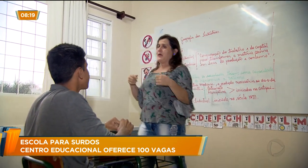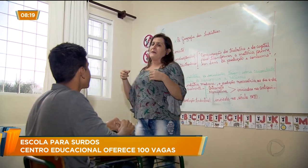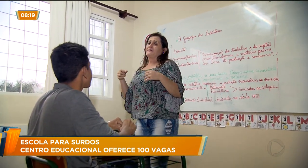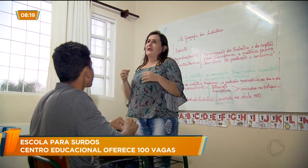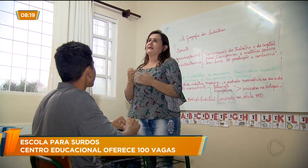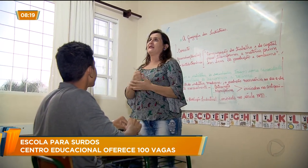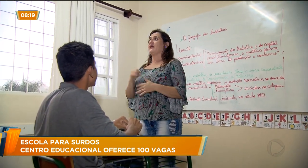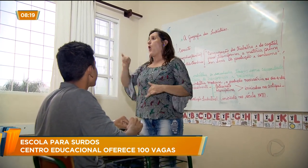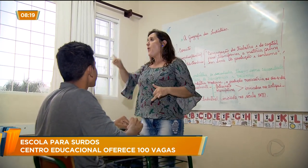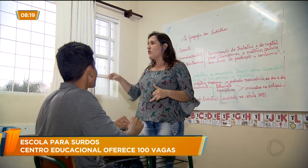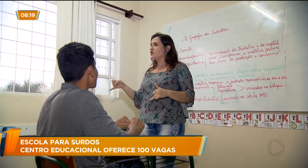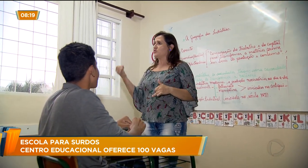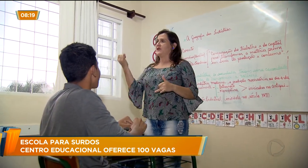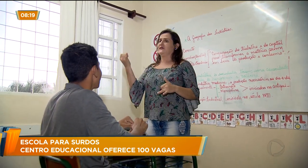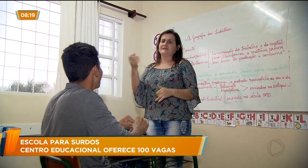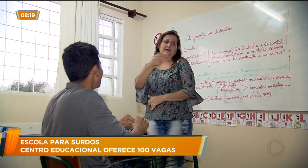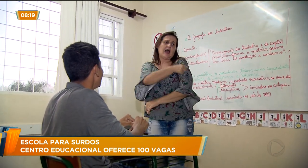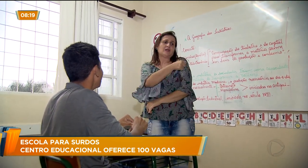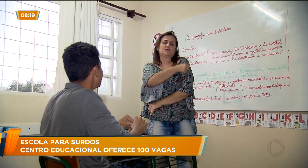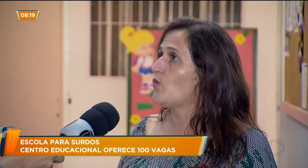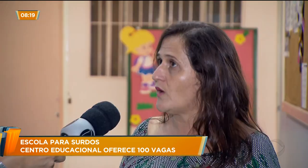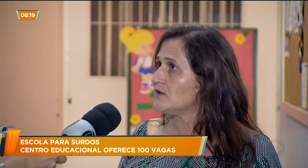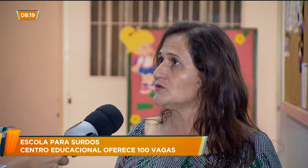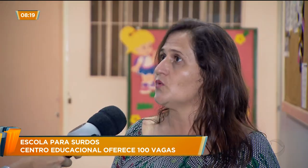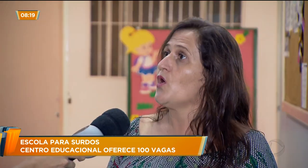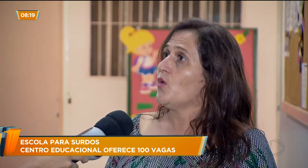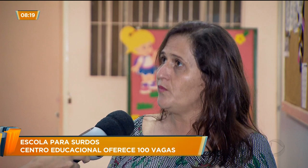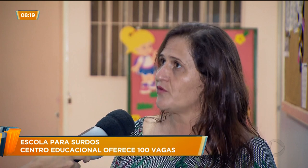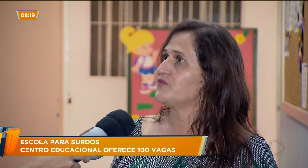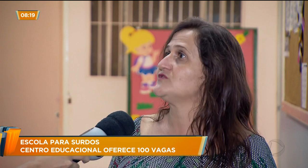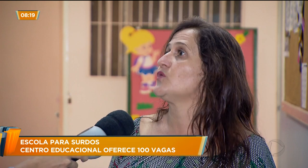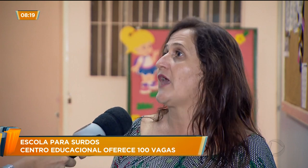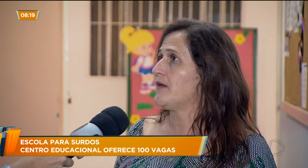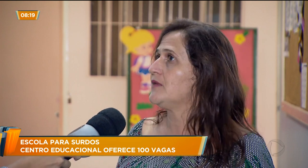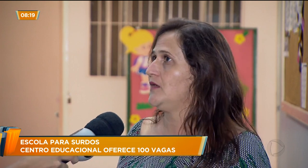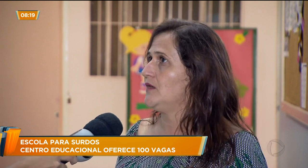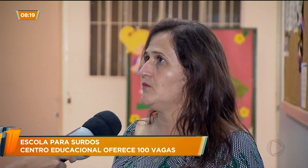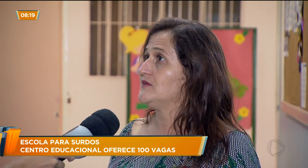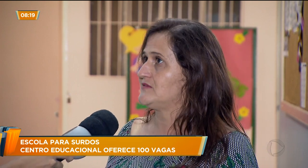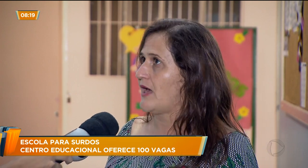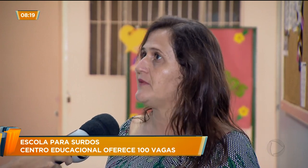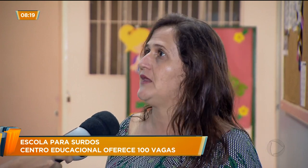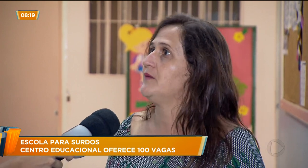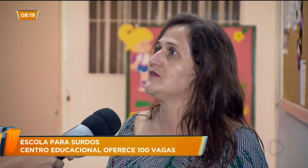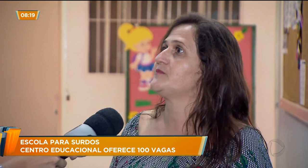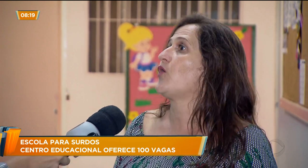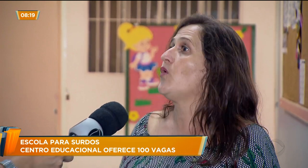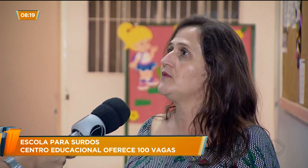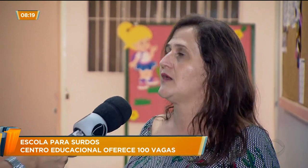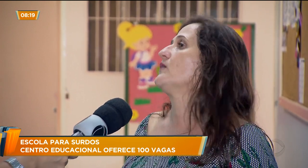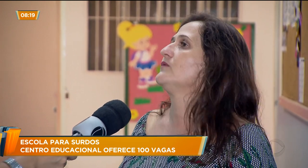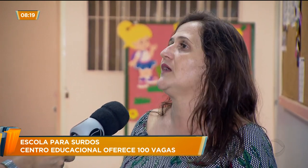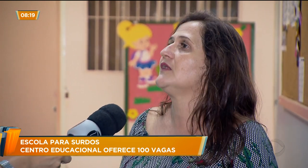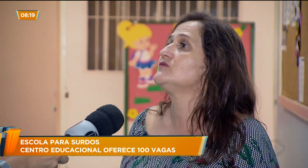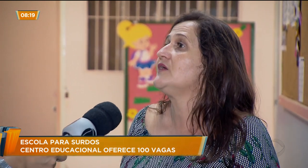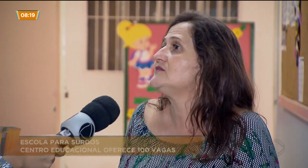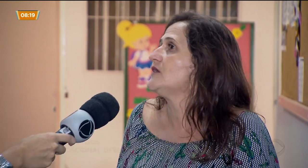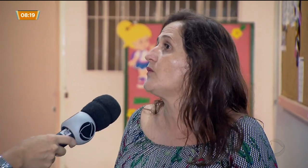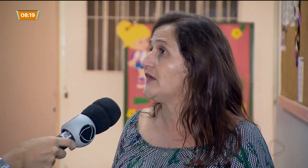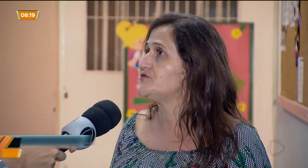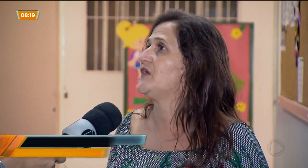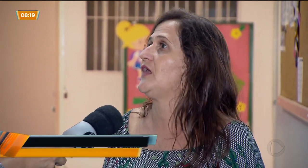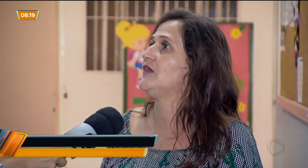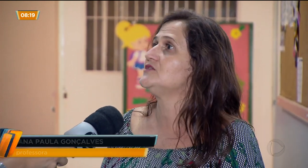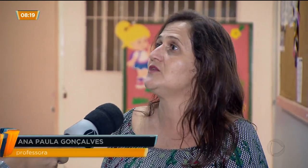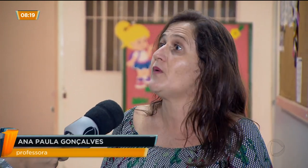para atender as necessidades dos alunos surdos. Quando o professor é bilíngue e que sabe libras, para comunicar com eles, o